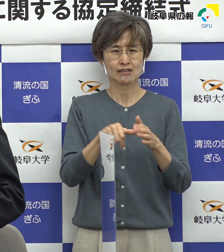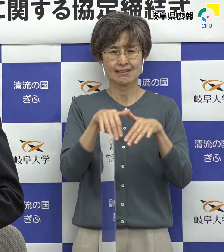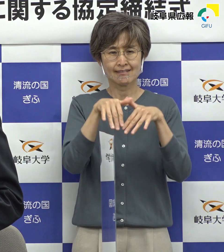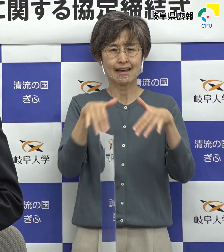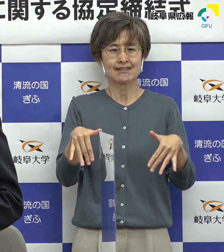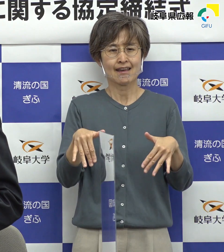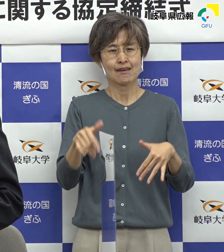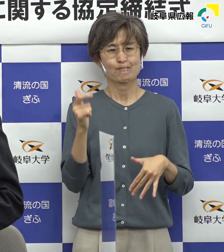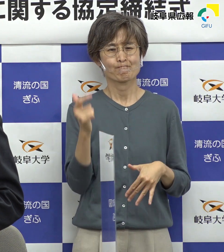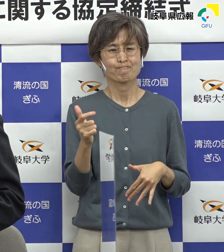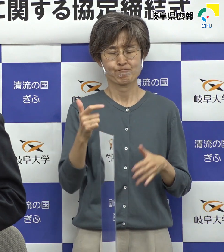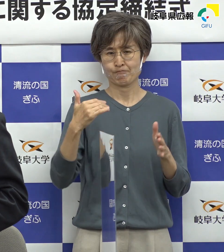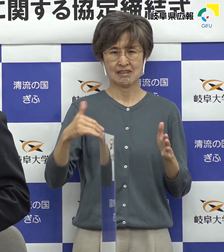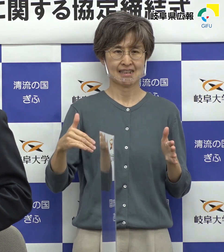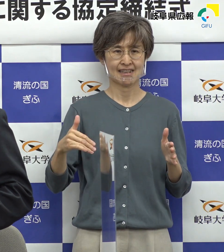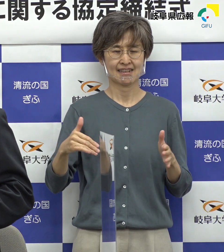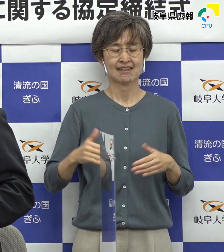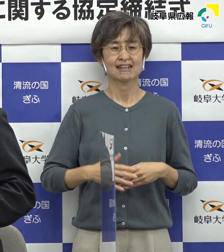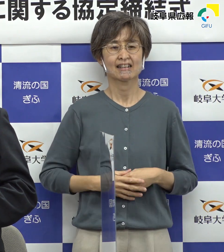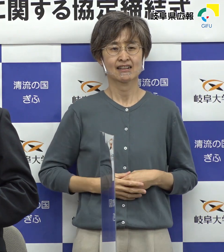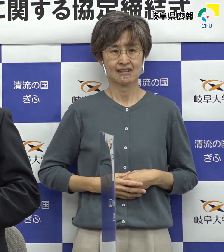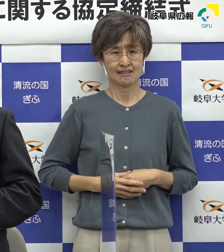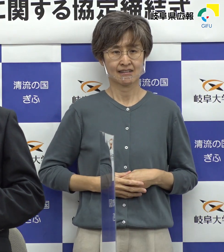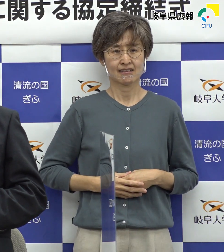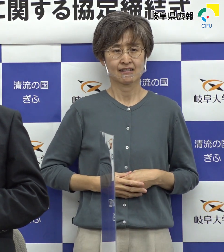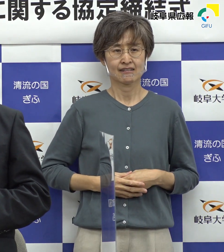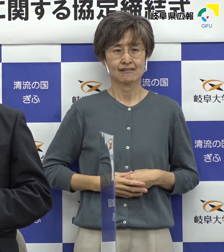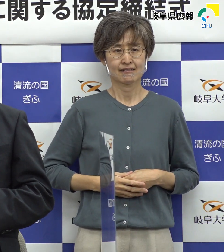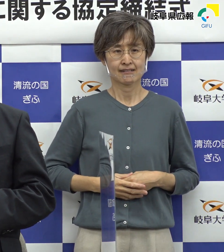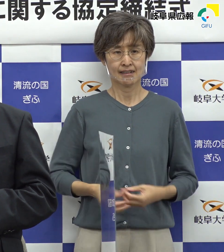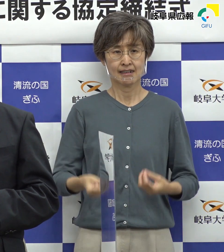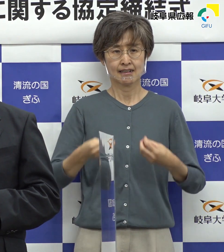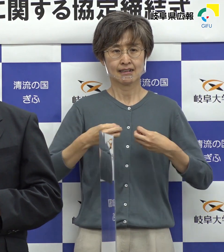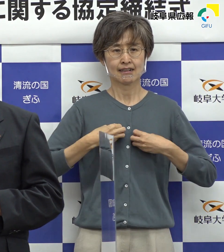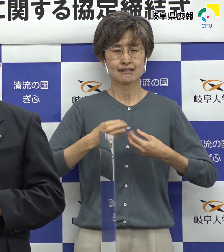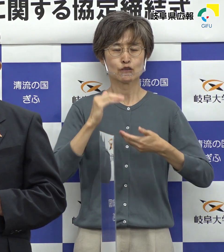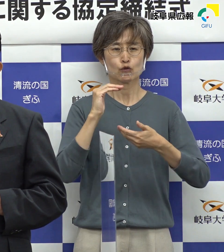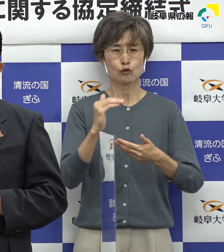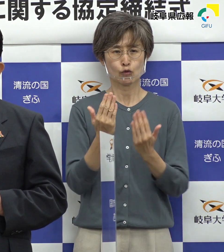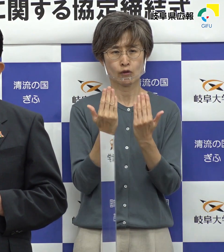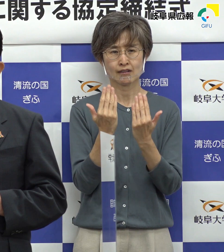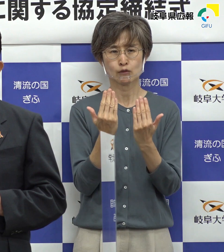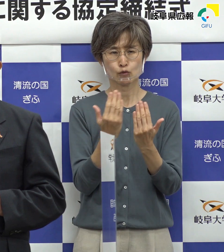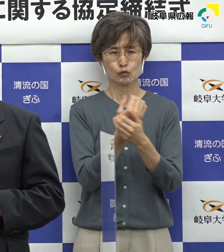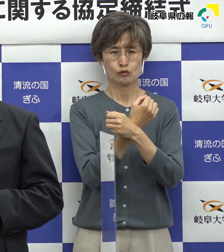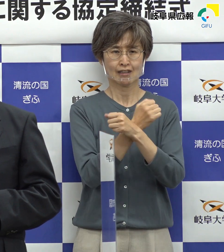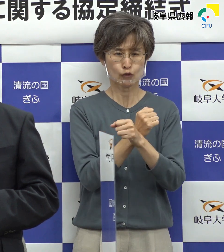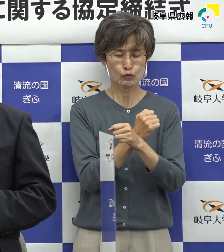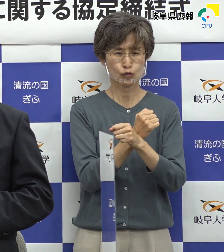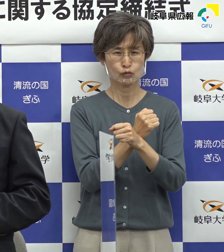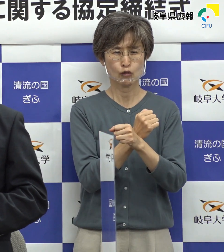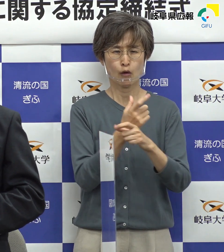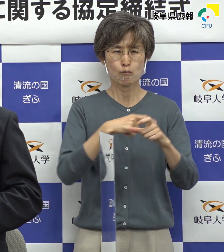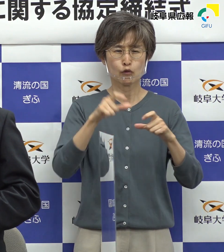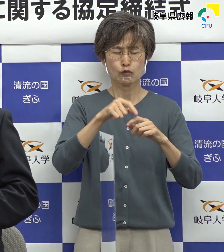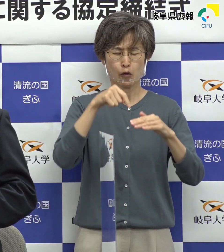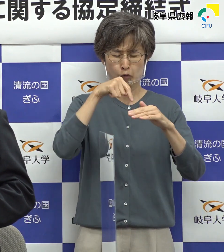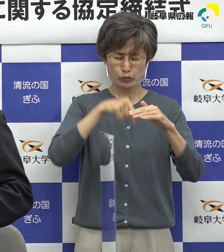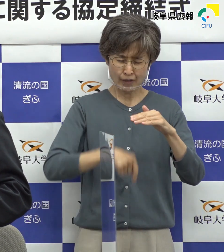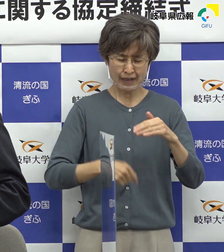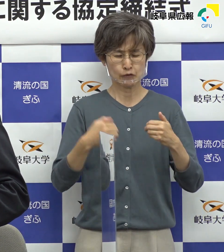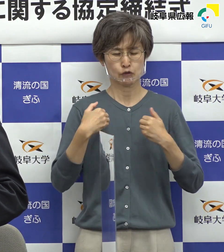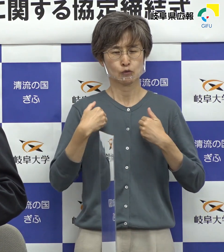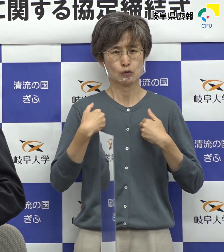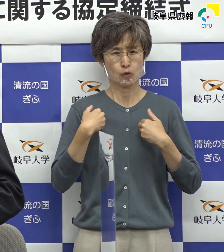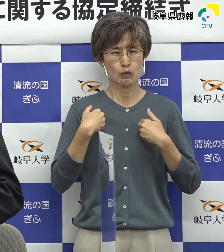できていないんではないかとか、さらにはこの感染症についての学術研究といいますか、こういったことをもっともっと深めるべきではないかとか、